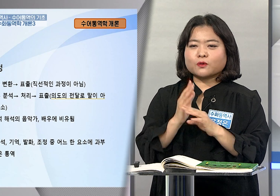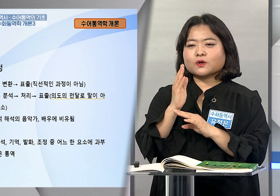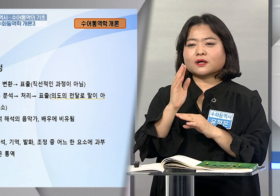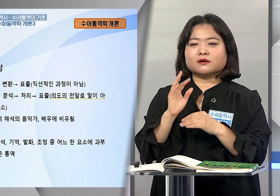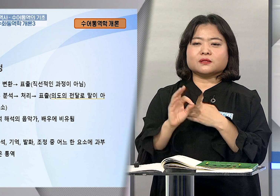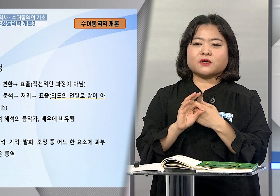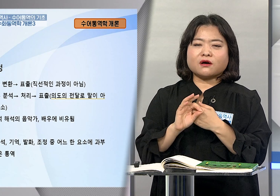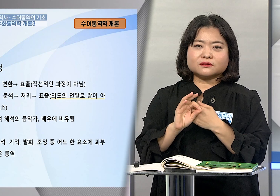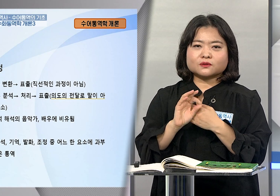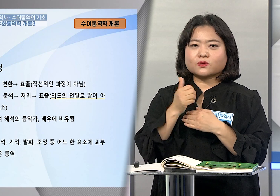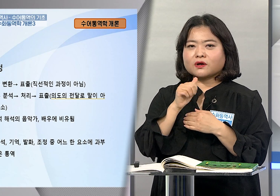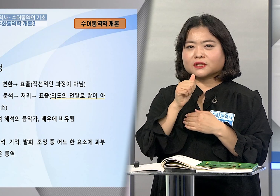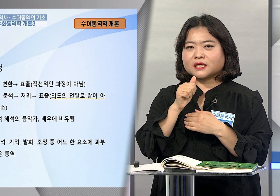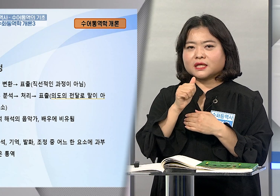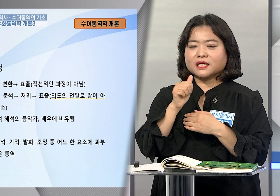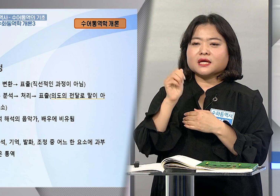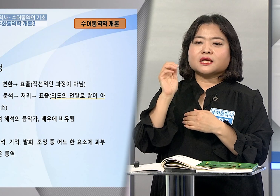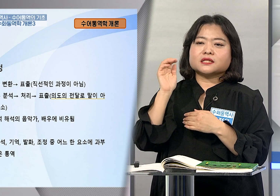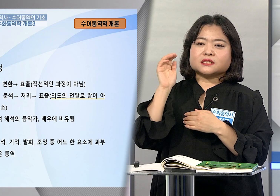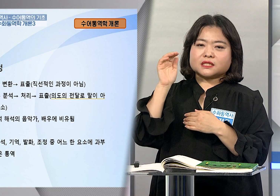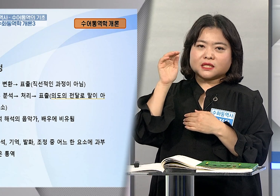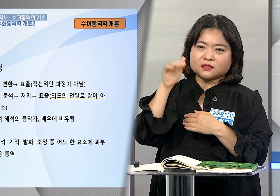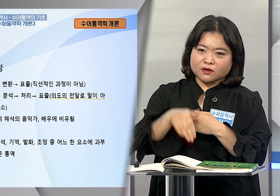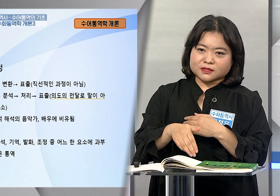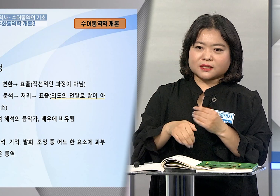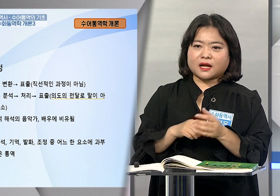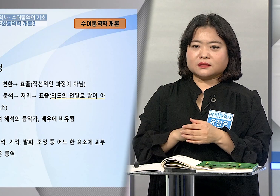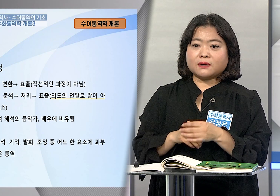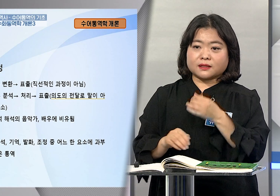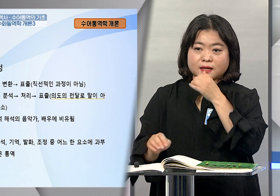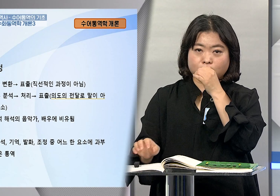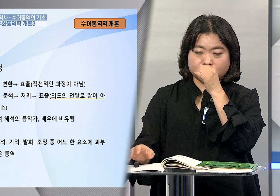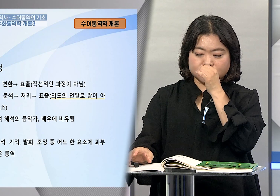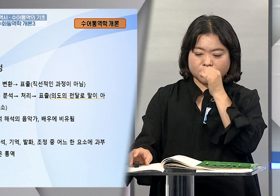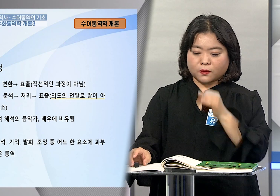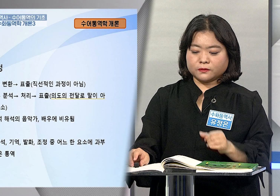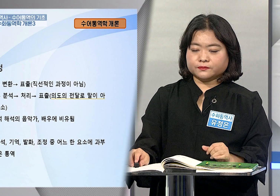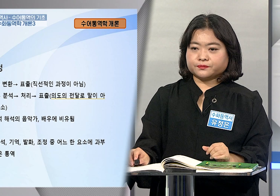바우가 걸리면 통역이 질이 떨어진다는 말을 하고 있죠.